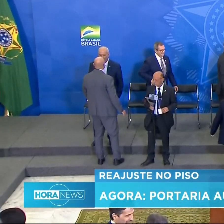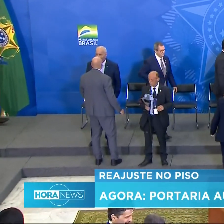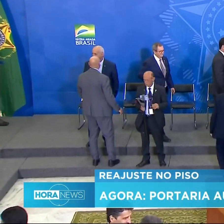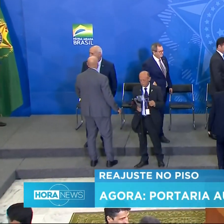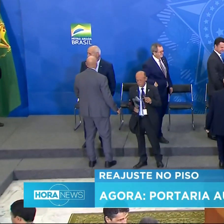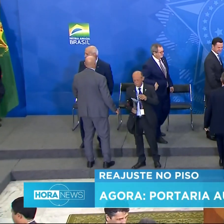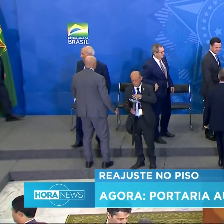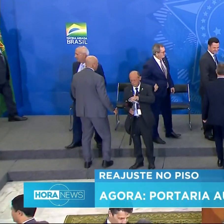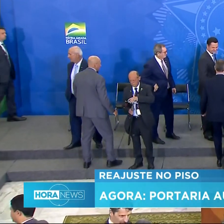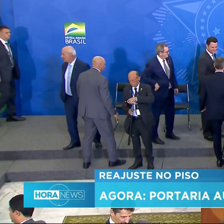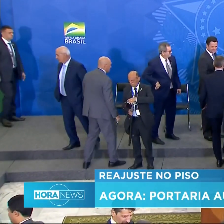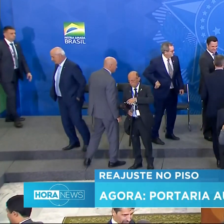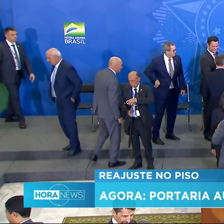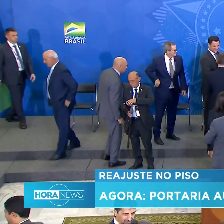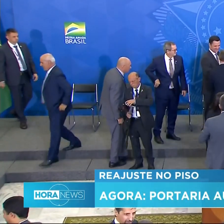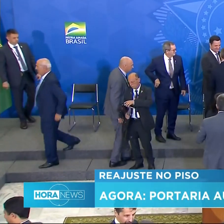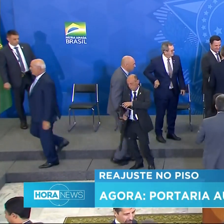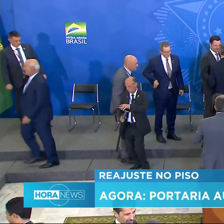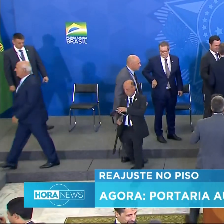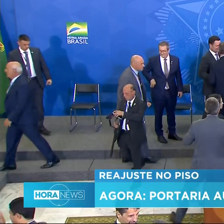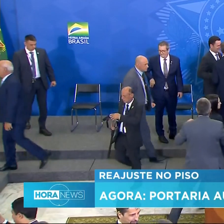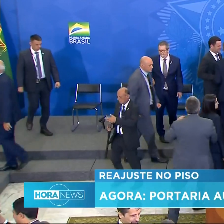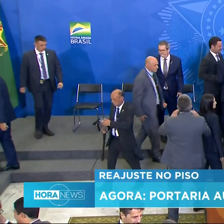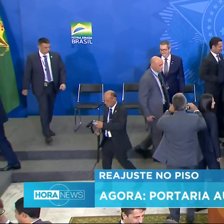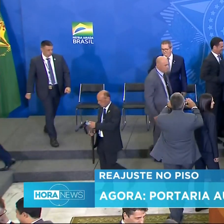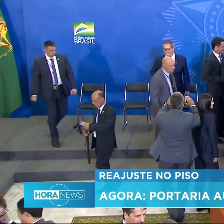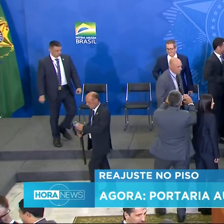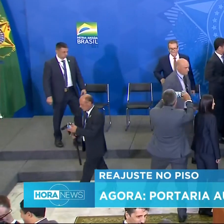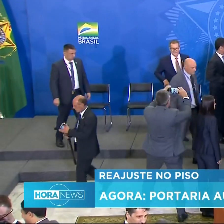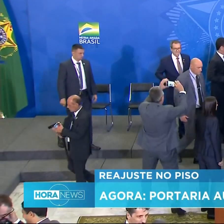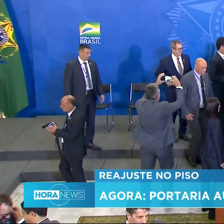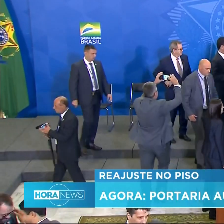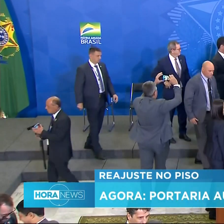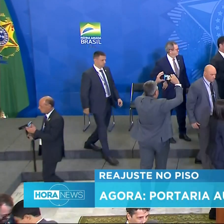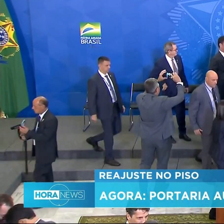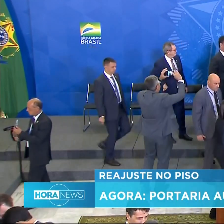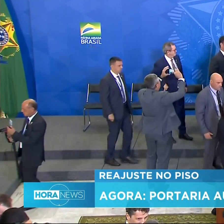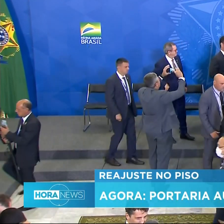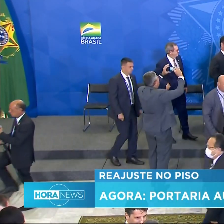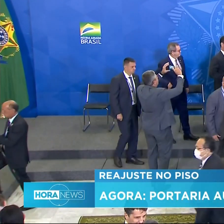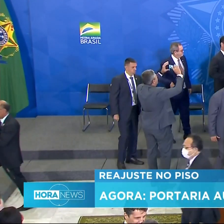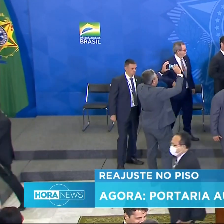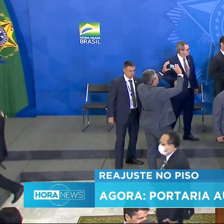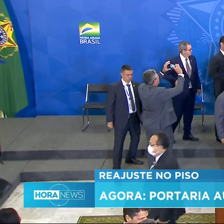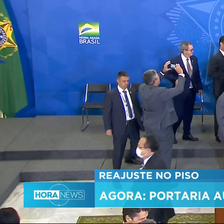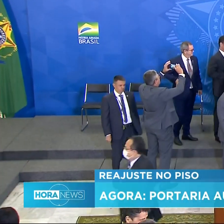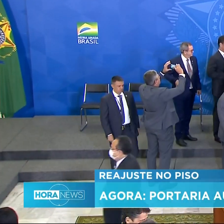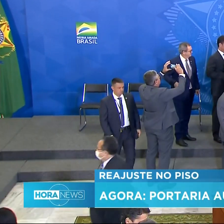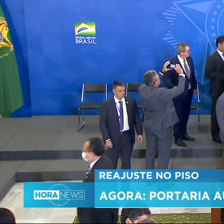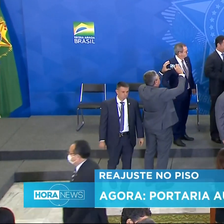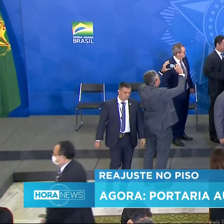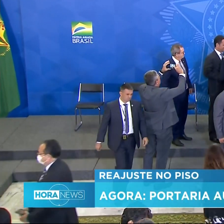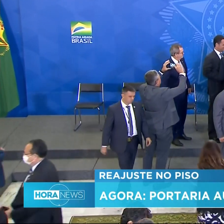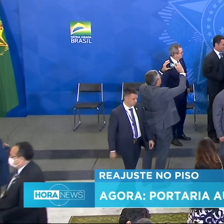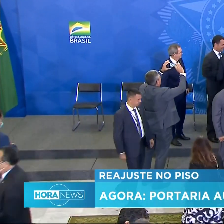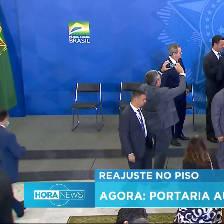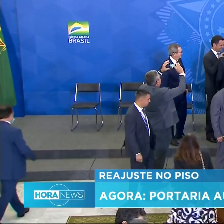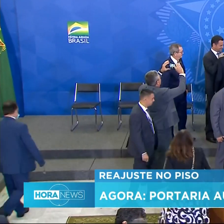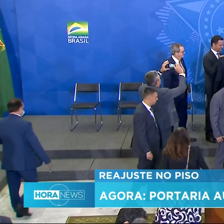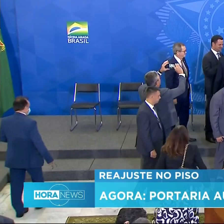R$ 3.845. Atinge mais de 1 milhão e 700 mil professores da rede pública. O reajuste